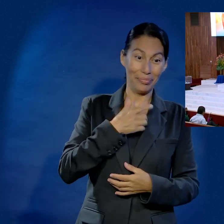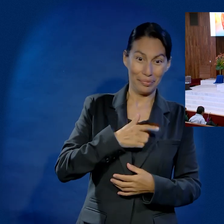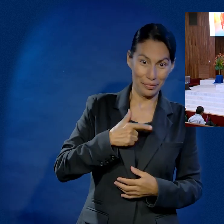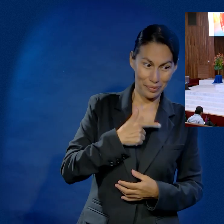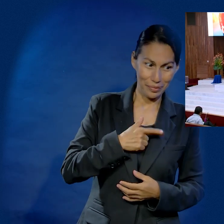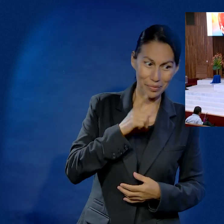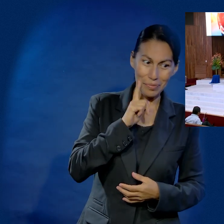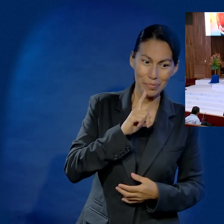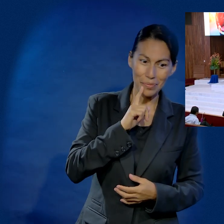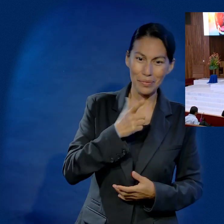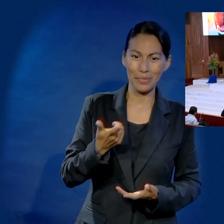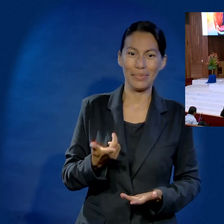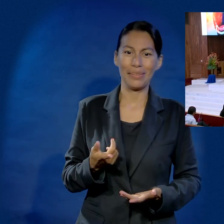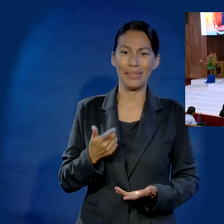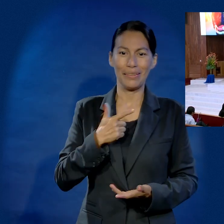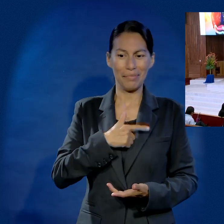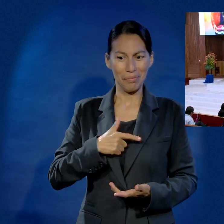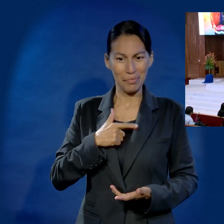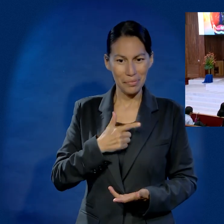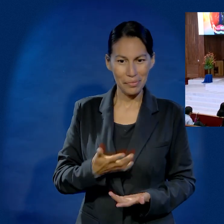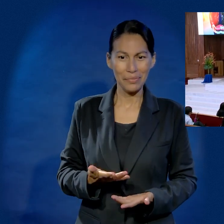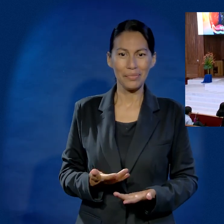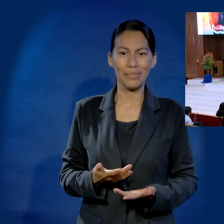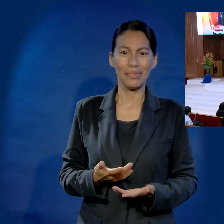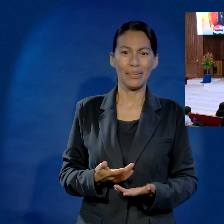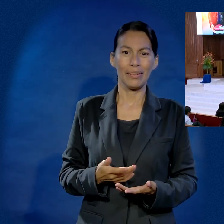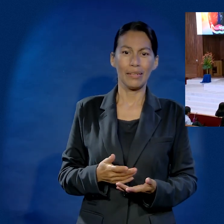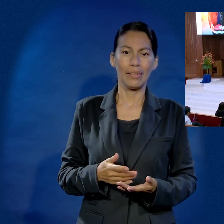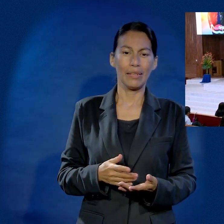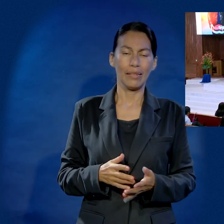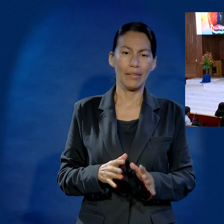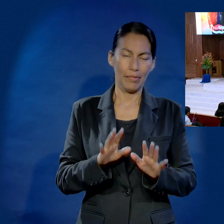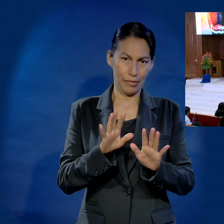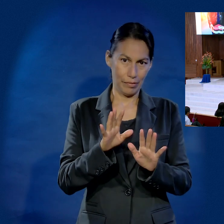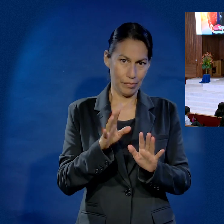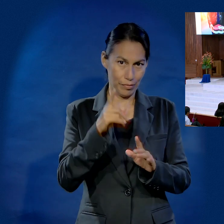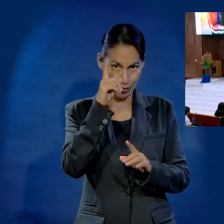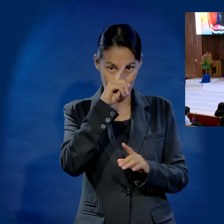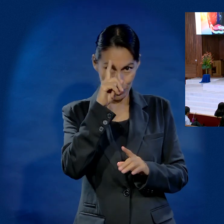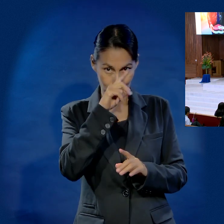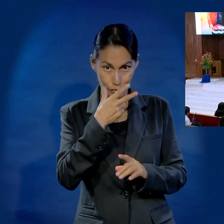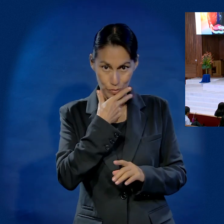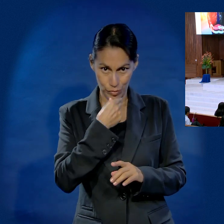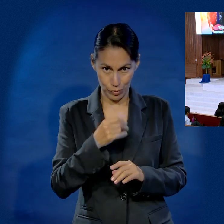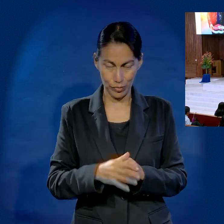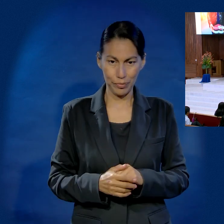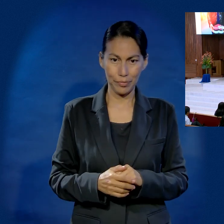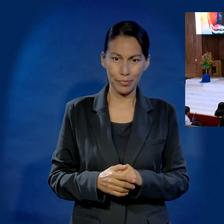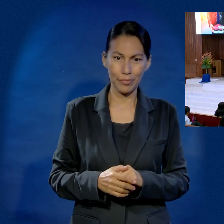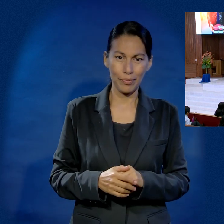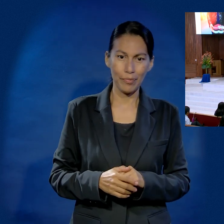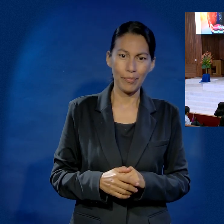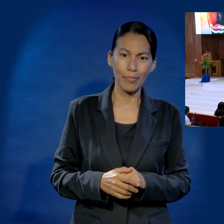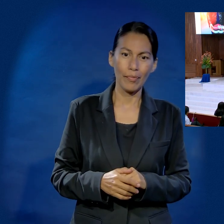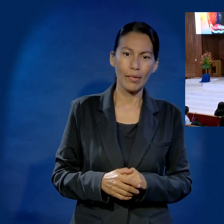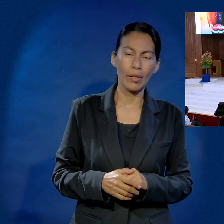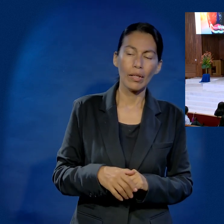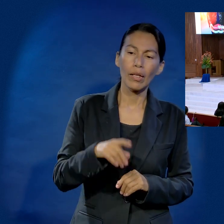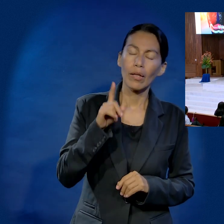La muchacha ya te gusta, caballero, primero me voy a enfocar en los caballeros, no te aceleres tanto. A veces tú